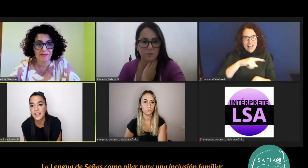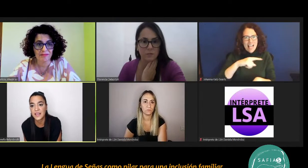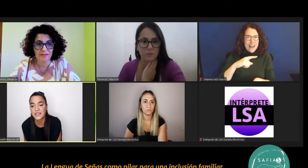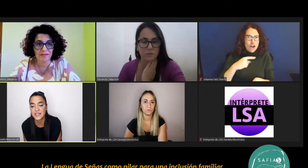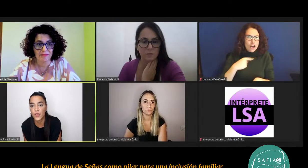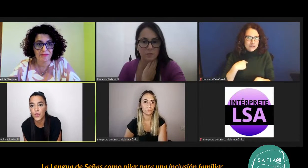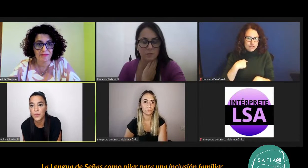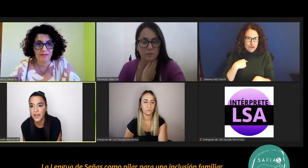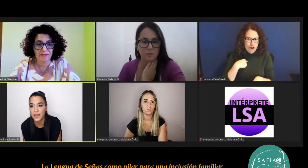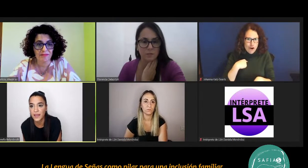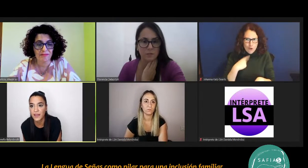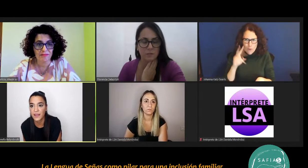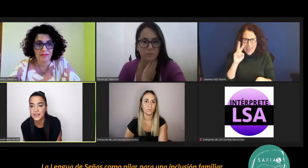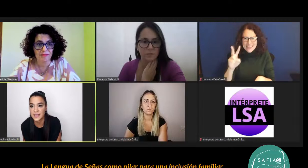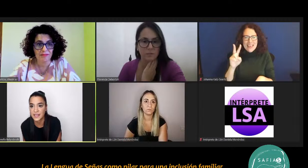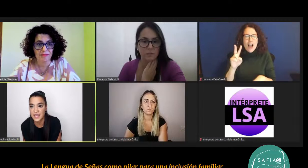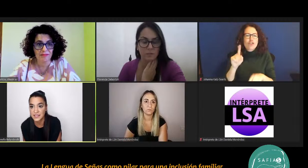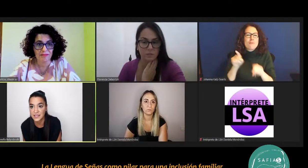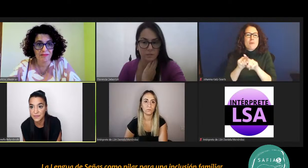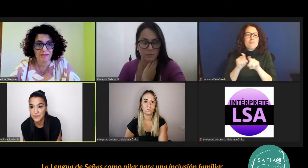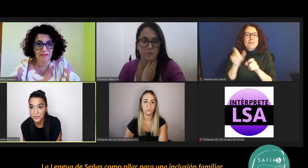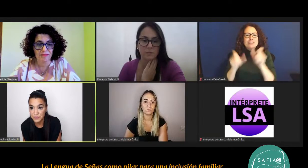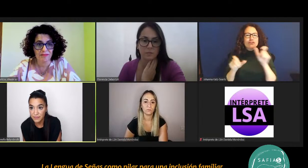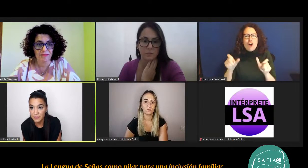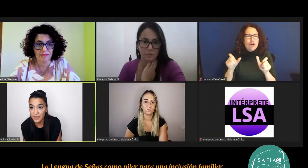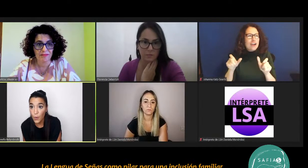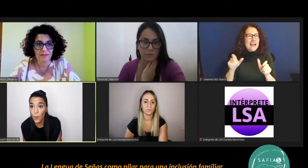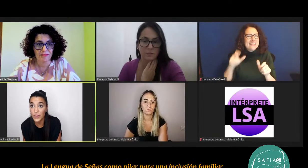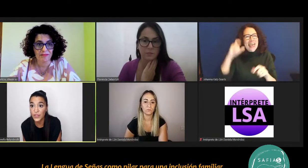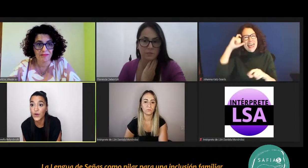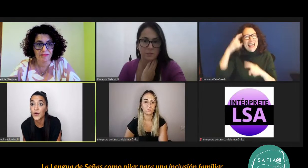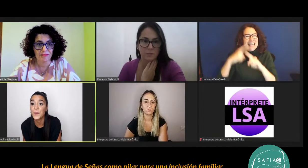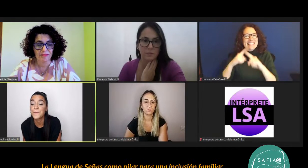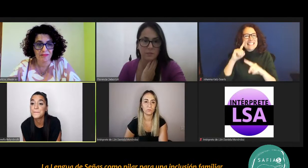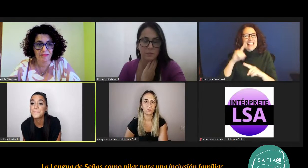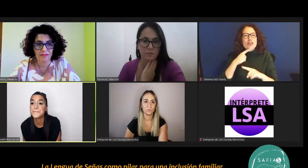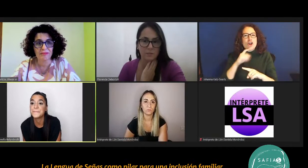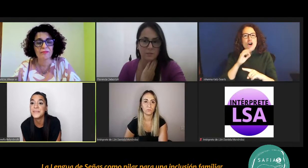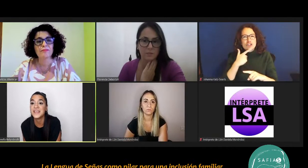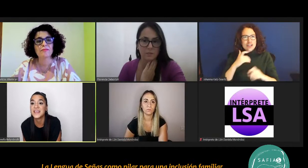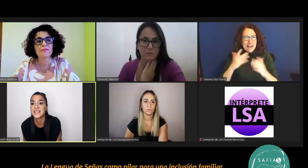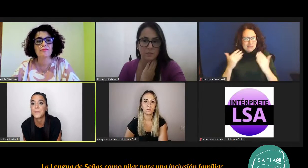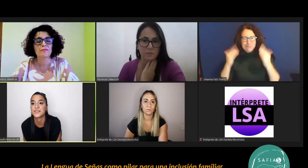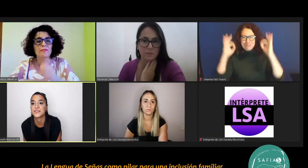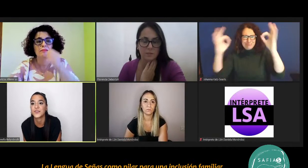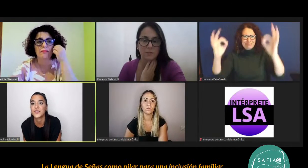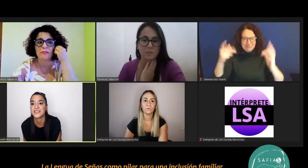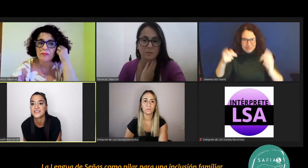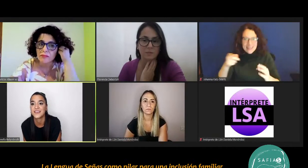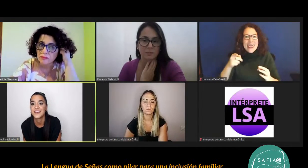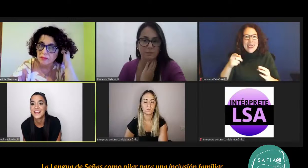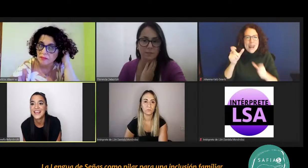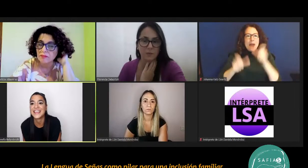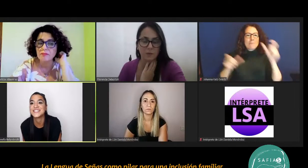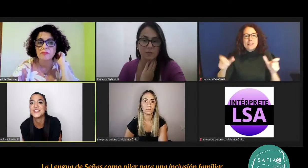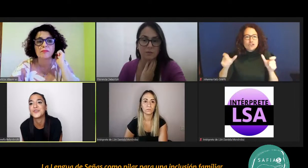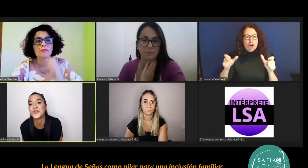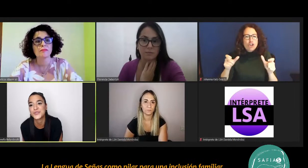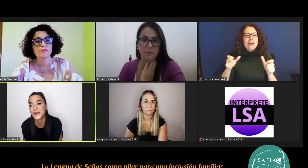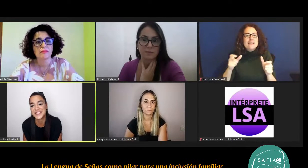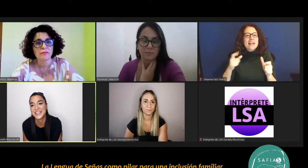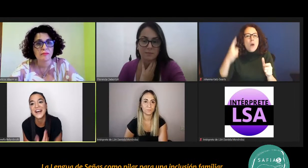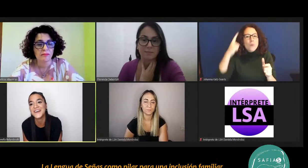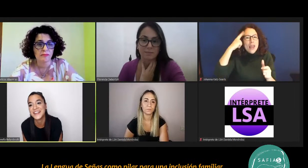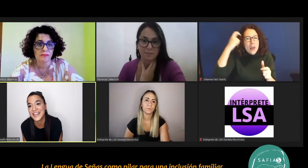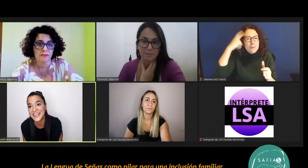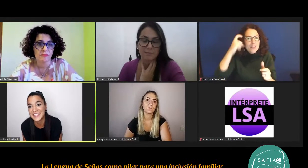tenían esa doble enseñanza. Cuando vi a esas personas